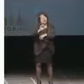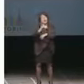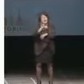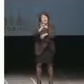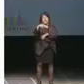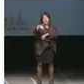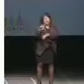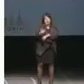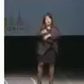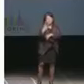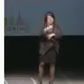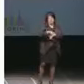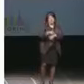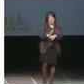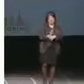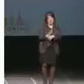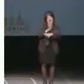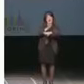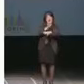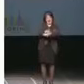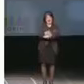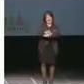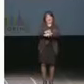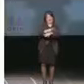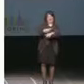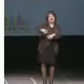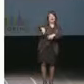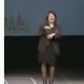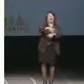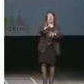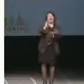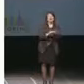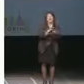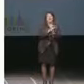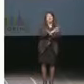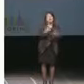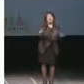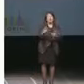con l'annessione dell'Oval ci saranno anche sette blocchi di toilette in più che